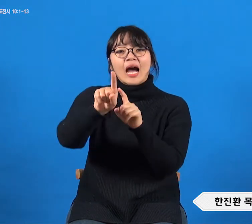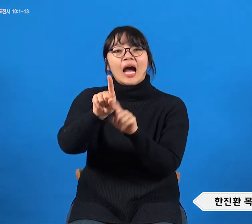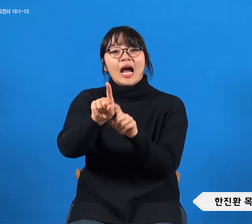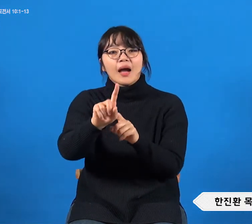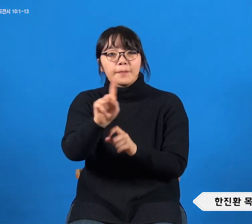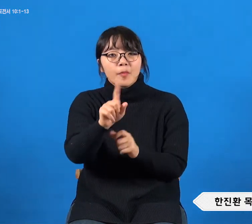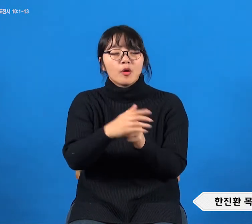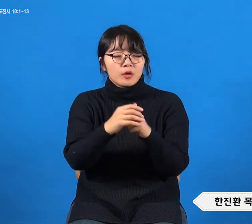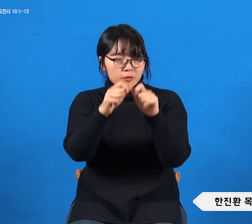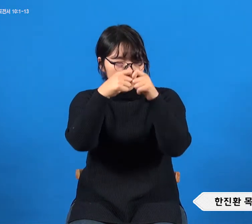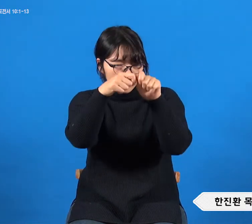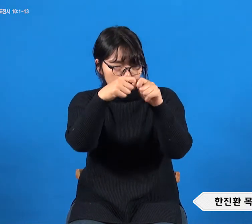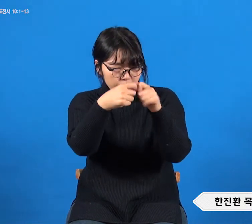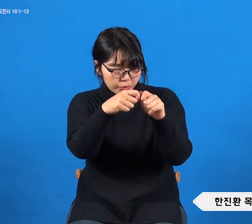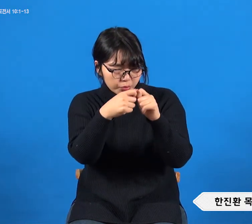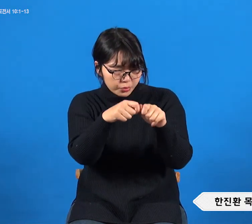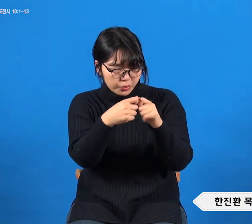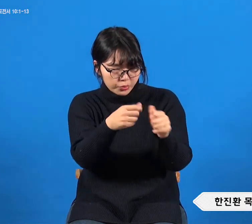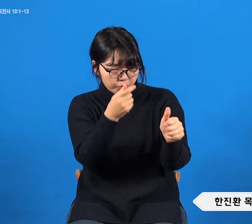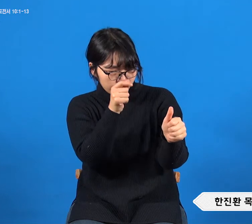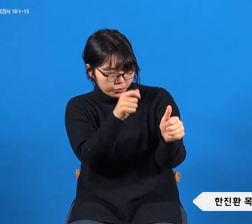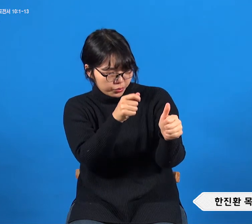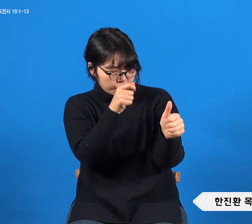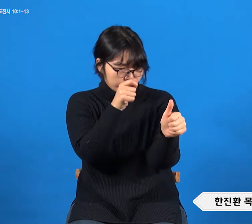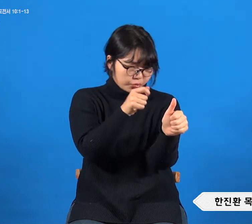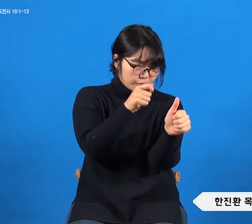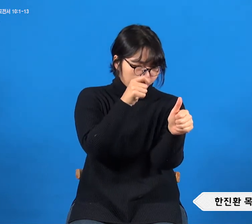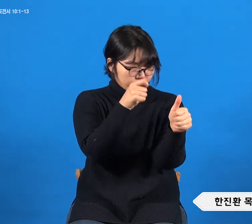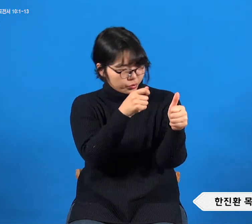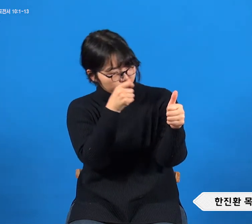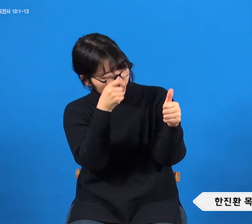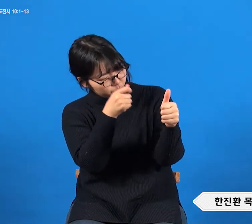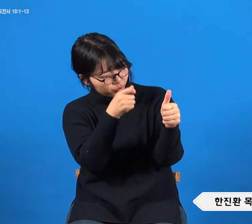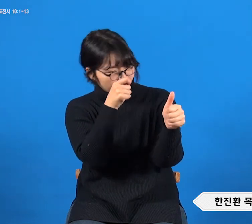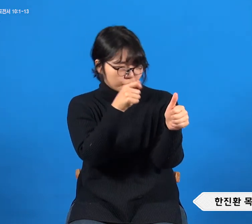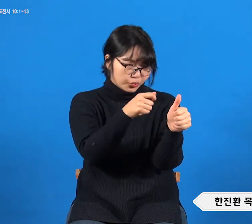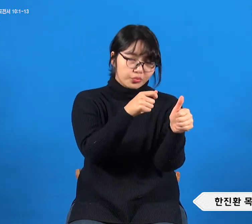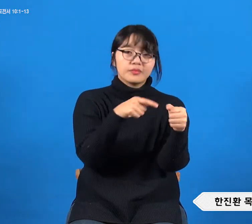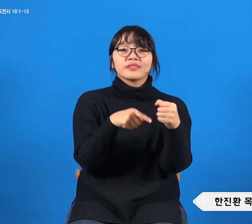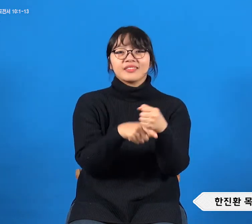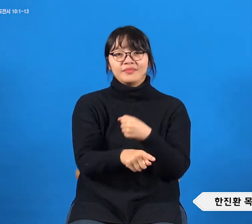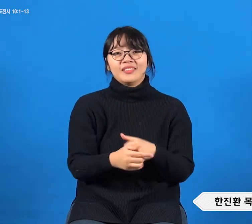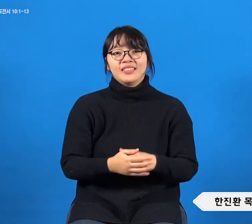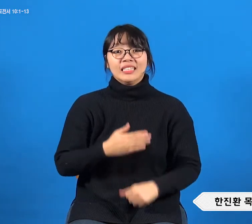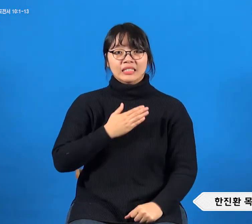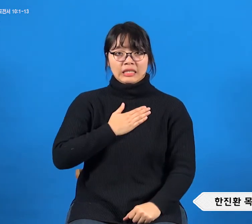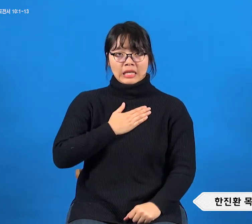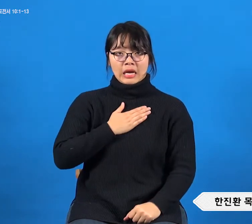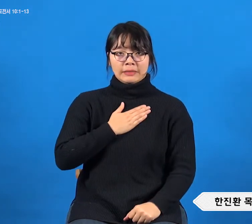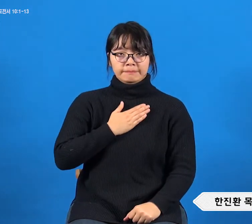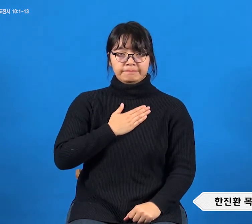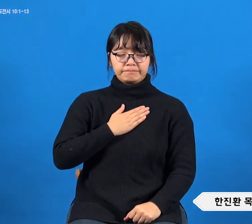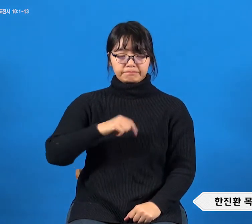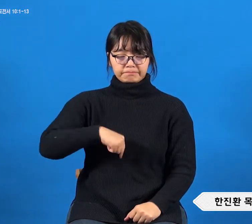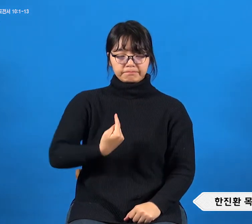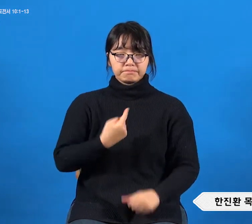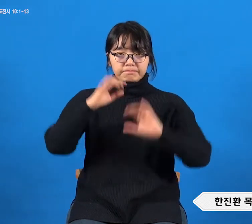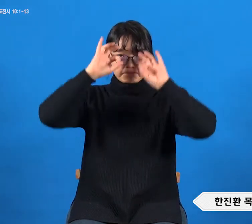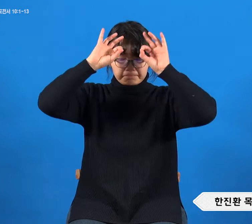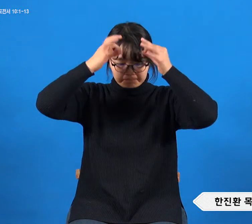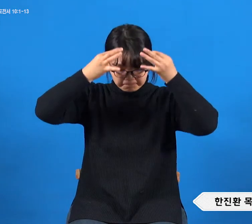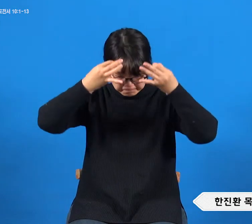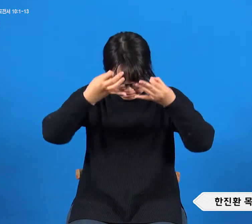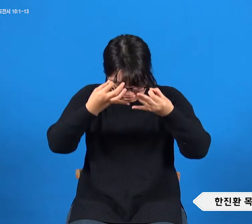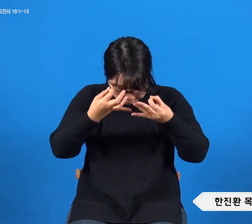자세히 살핀다, 세밀하게 살핀다, 그런 뜻입니다. 자신을 자세히